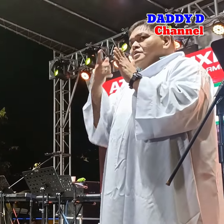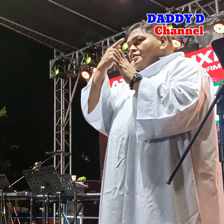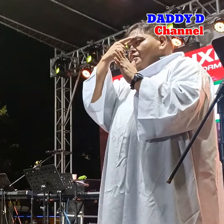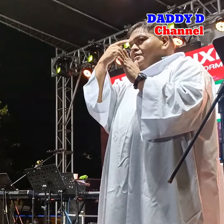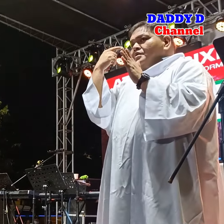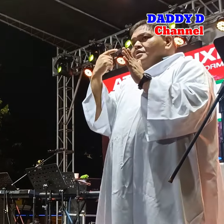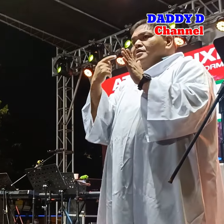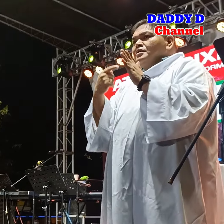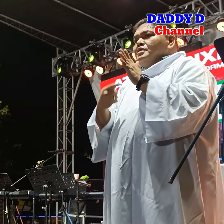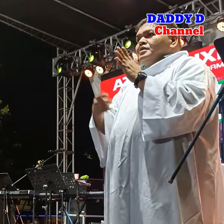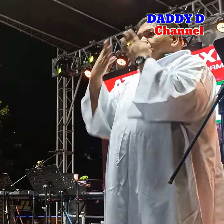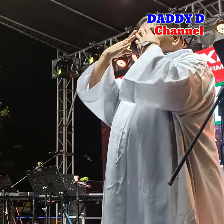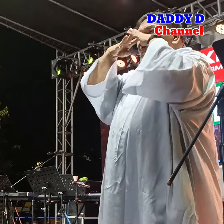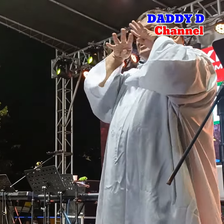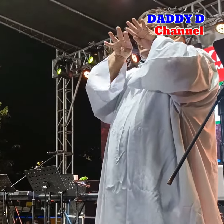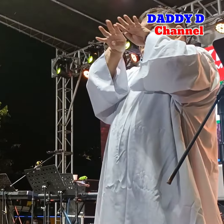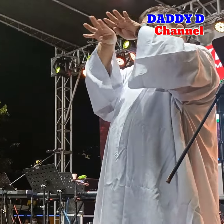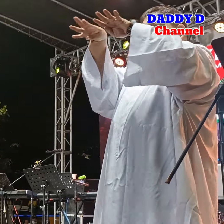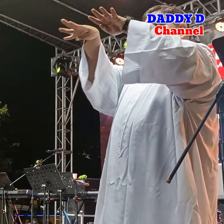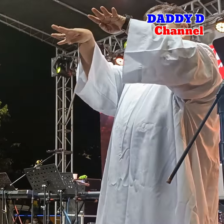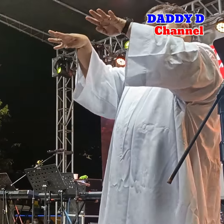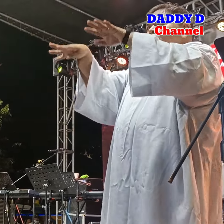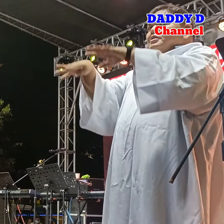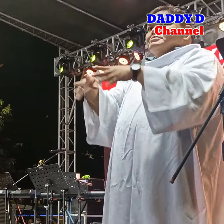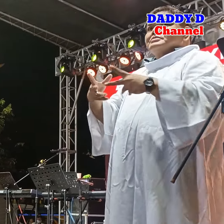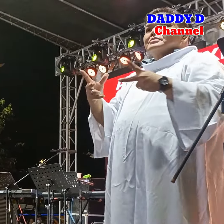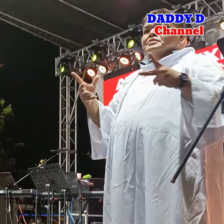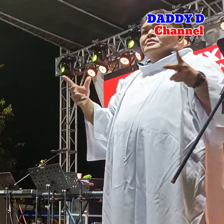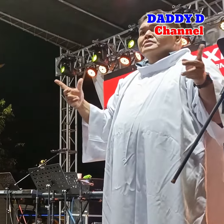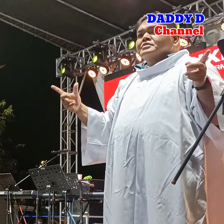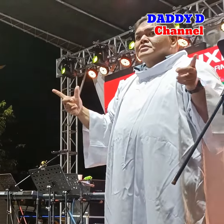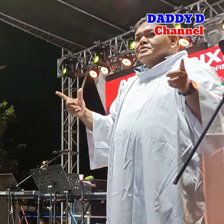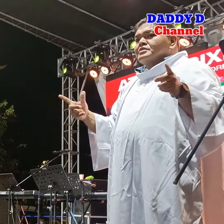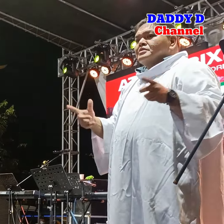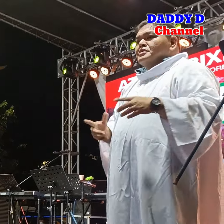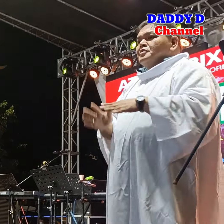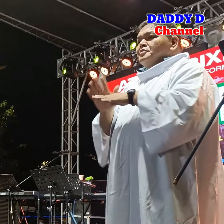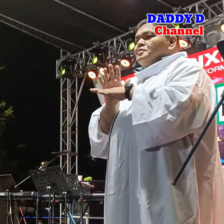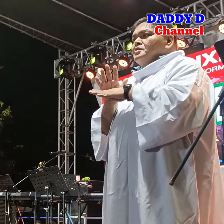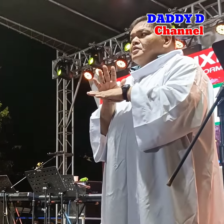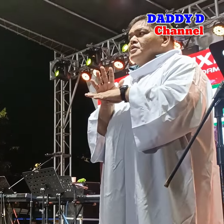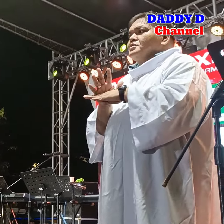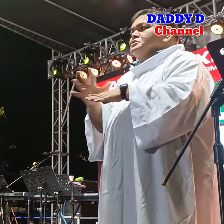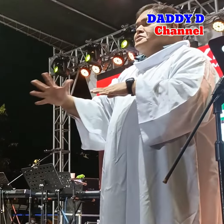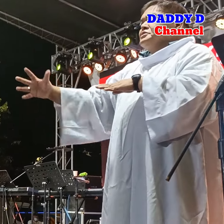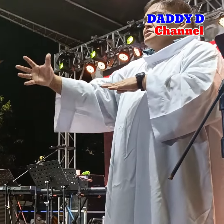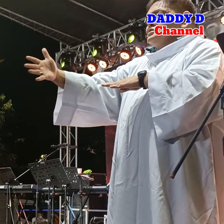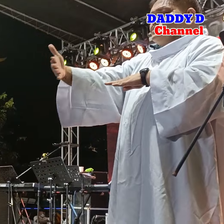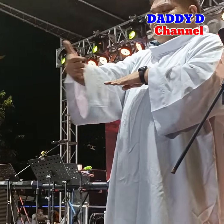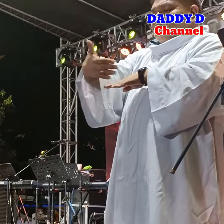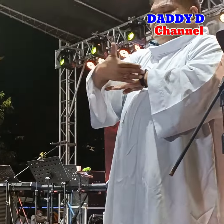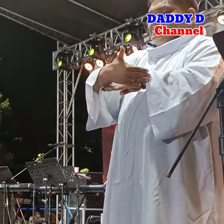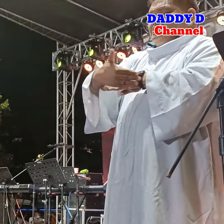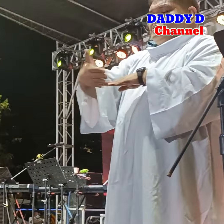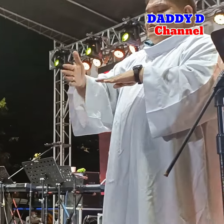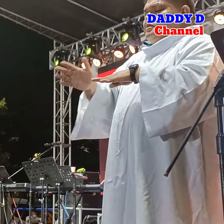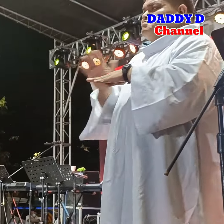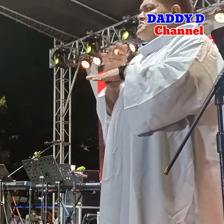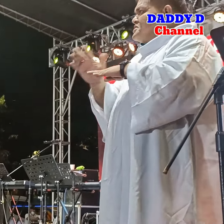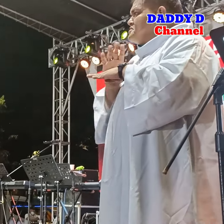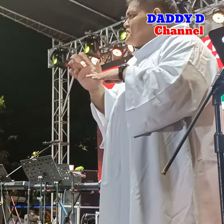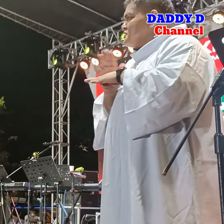ang mainstream media, boses sila ng mga investors nila. Malalaking negosyo